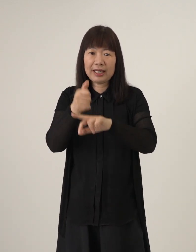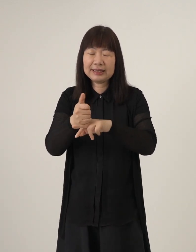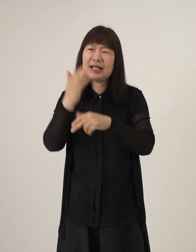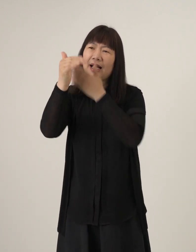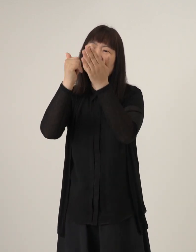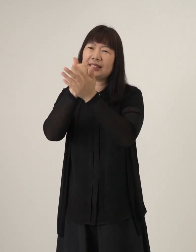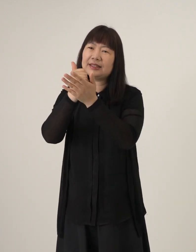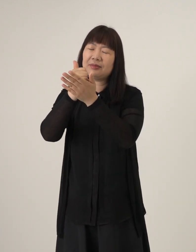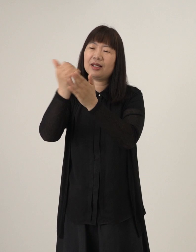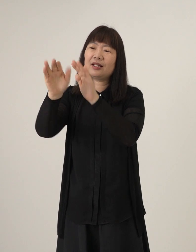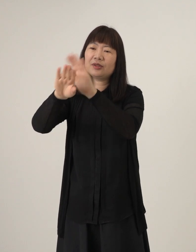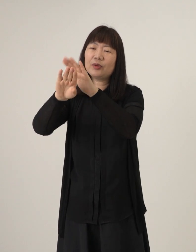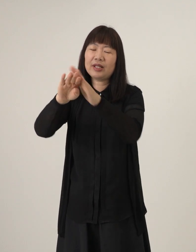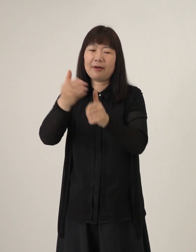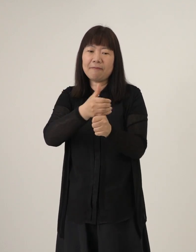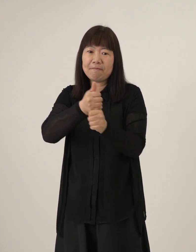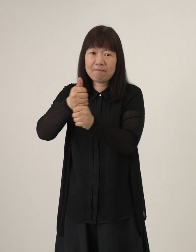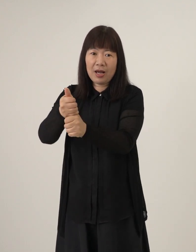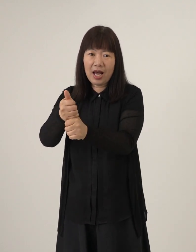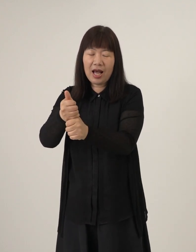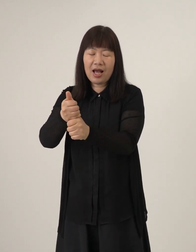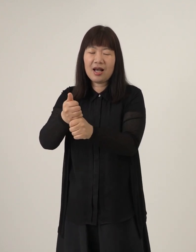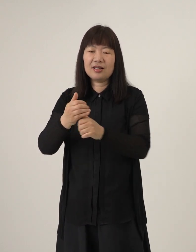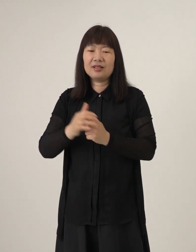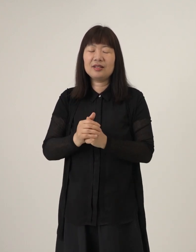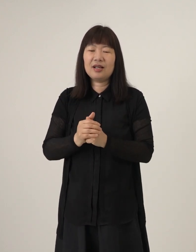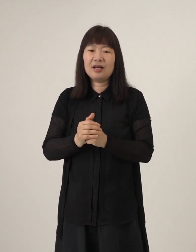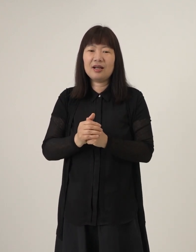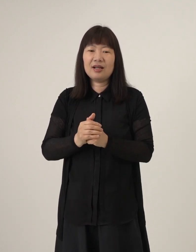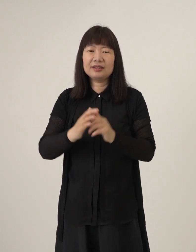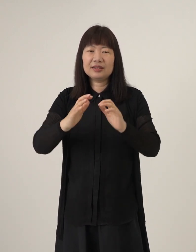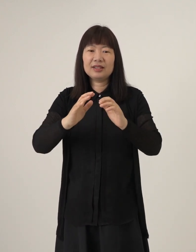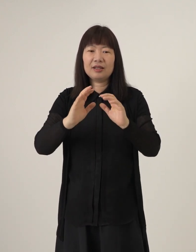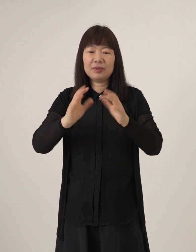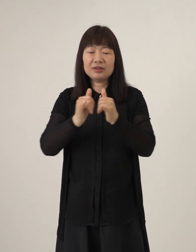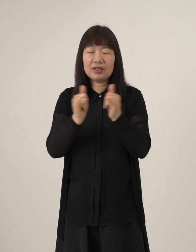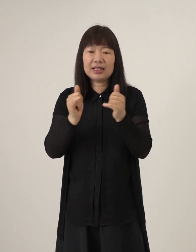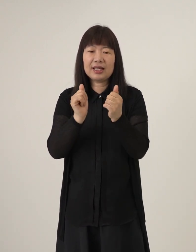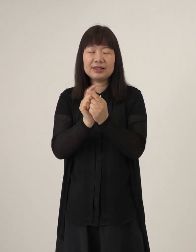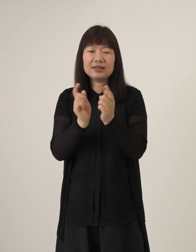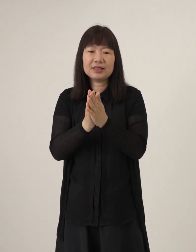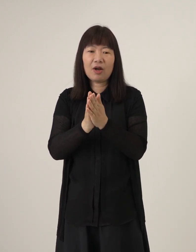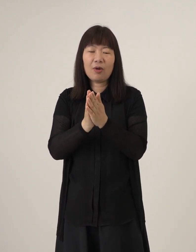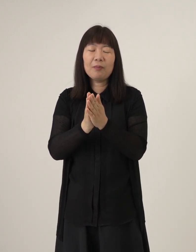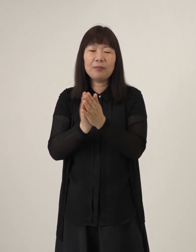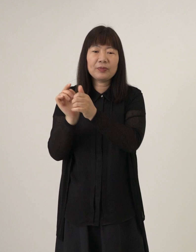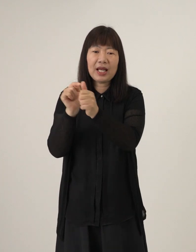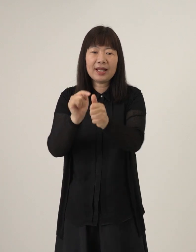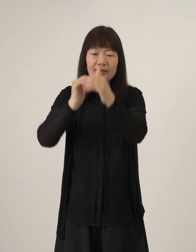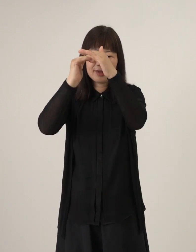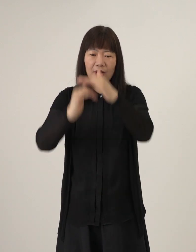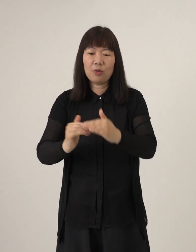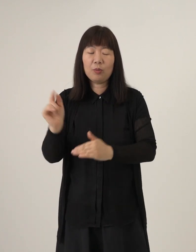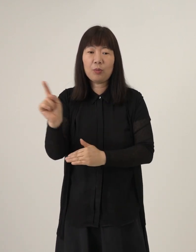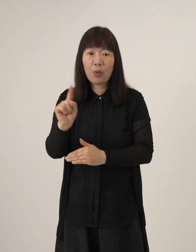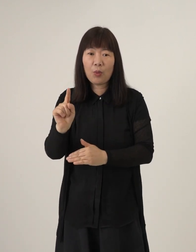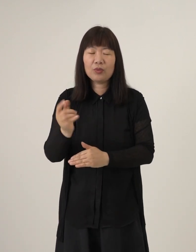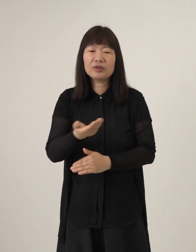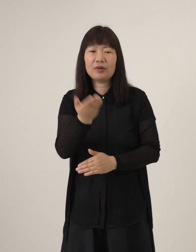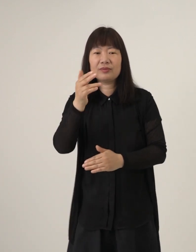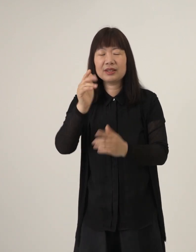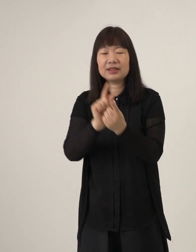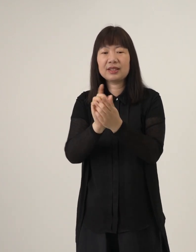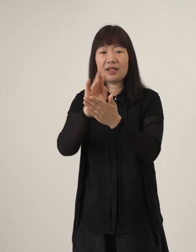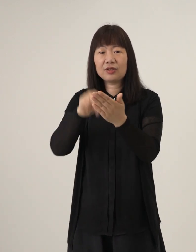내린 조서가 뭐냐? 그 조서의 내용을 여러분들이 직접 한번 읽어주시기 바랍니다. 2절 조서의